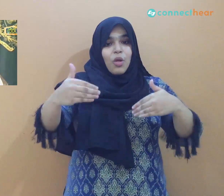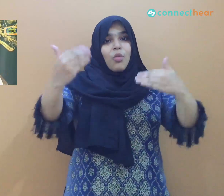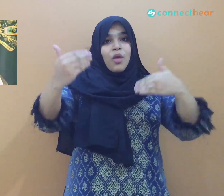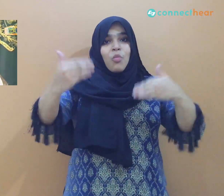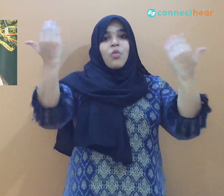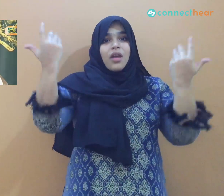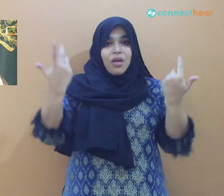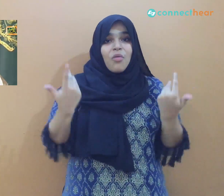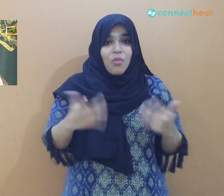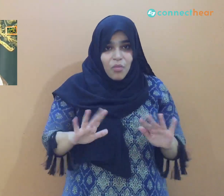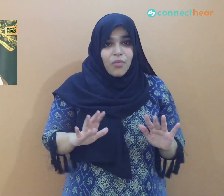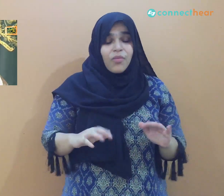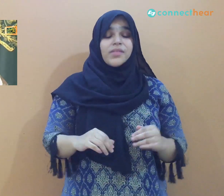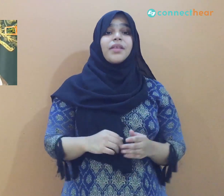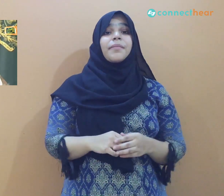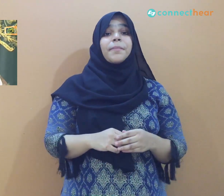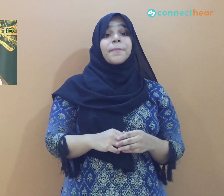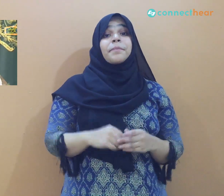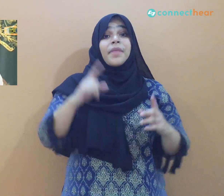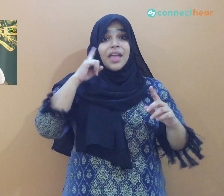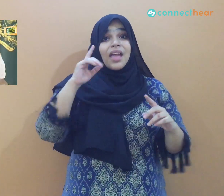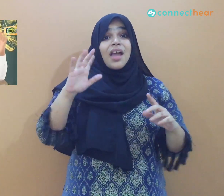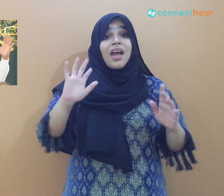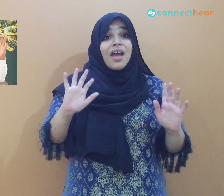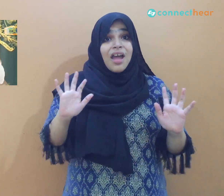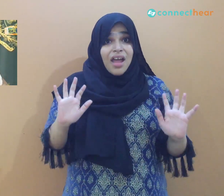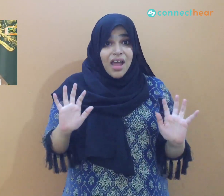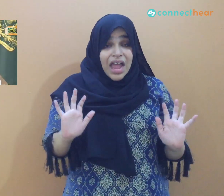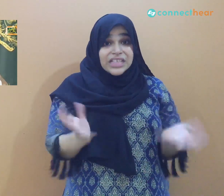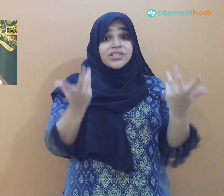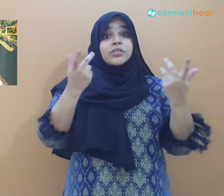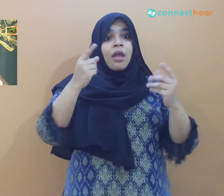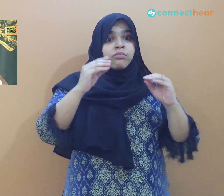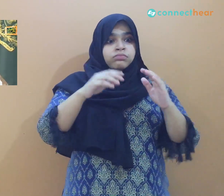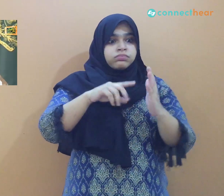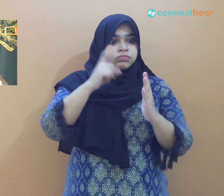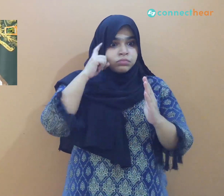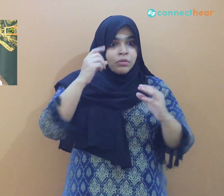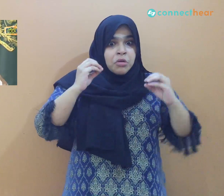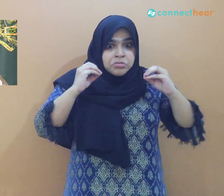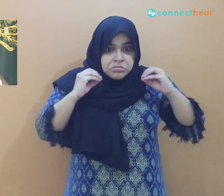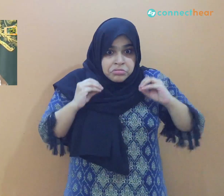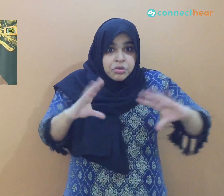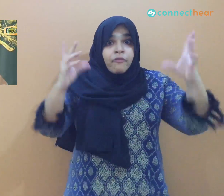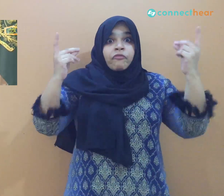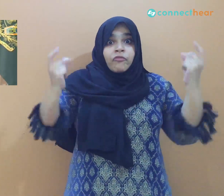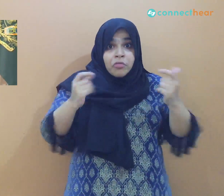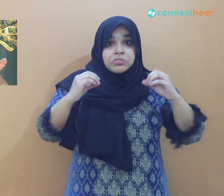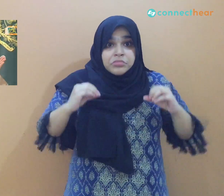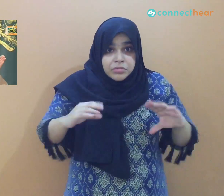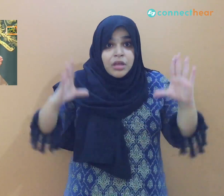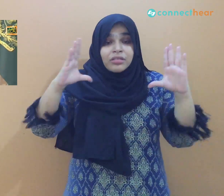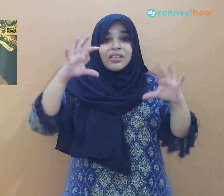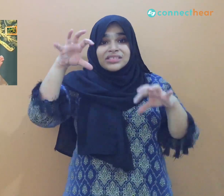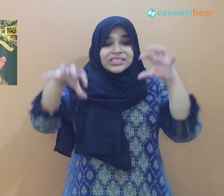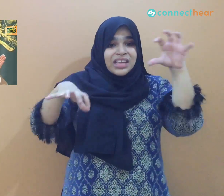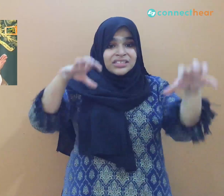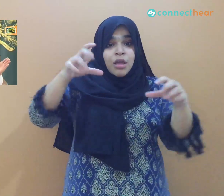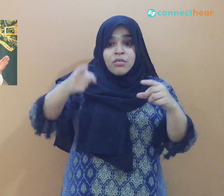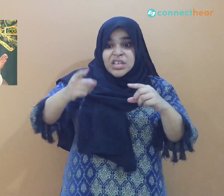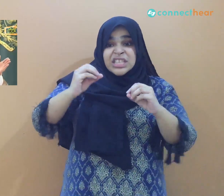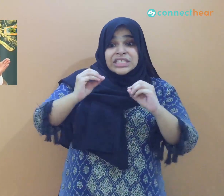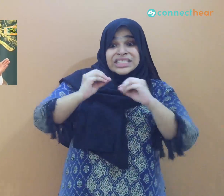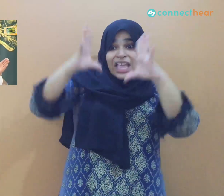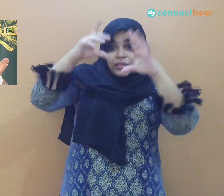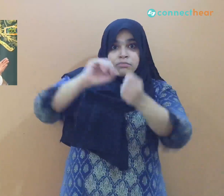ہیں, اگر ایک دم اس سے زیادہ بڑھتے ہیں کیسز, تو ہو سکتا ہے جن ایریاز